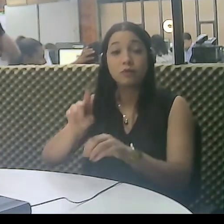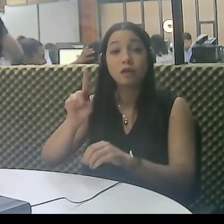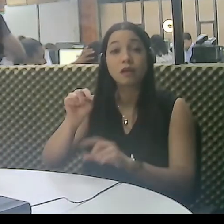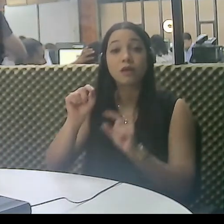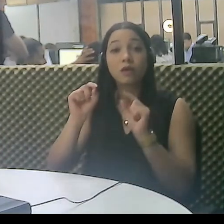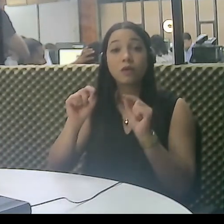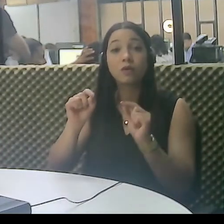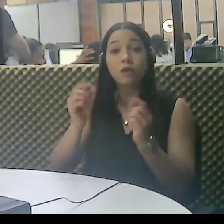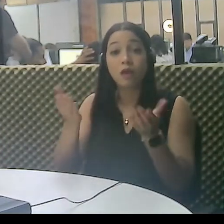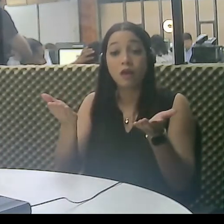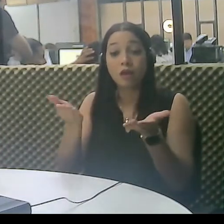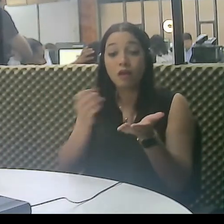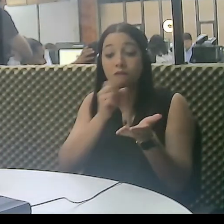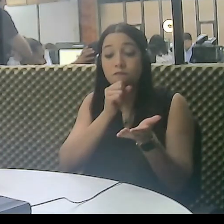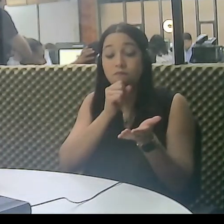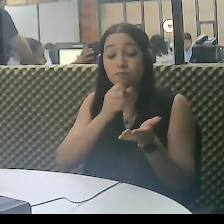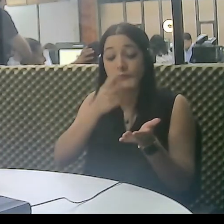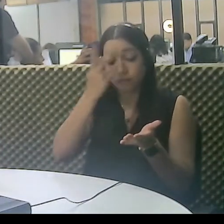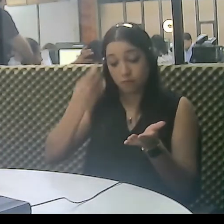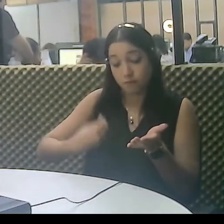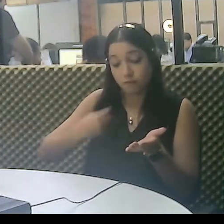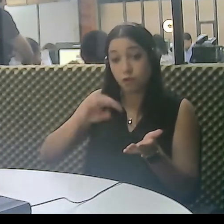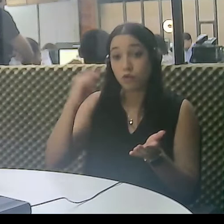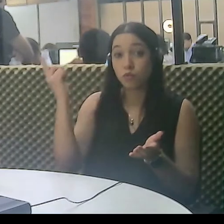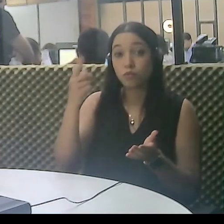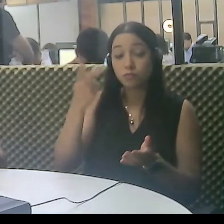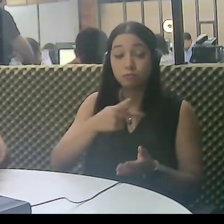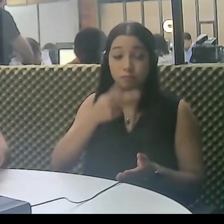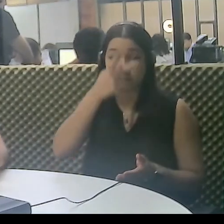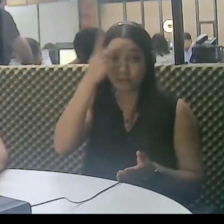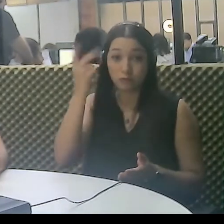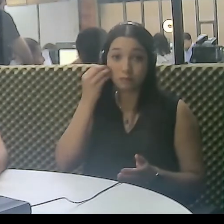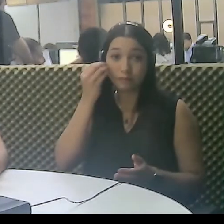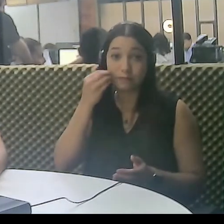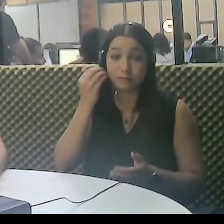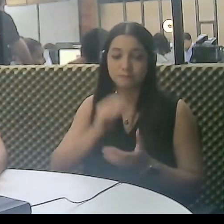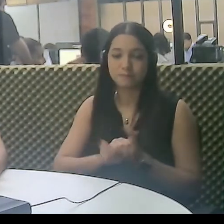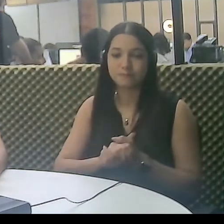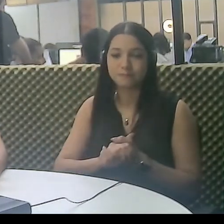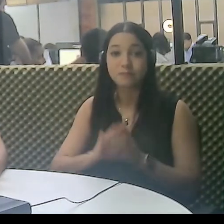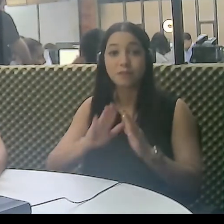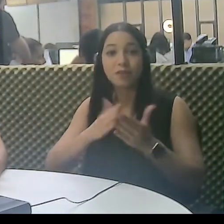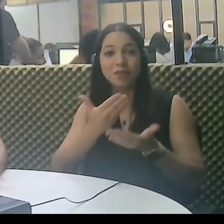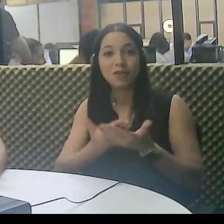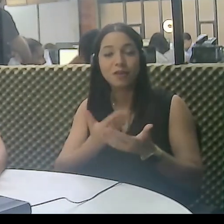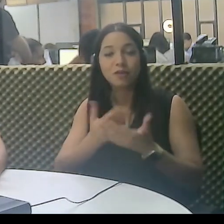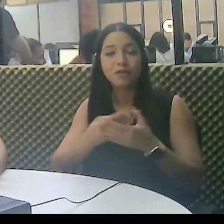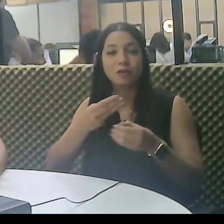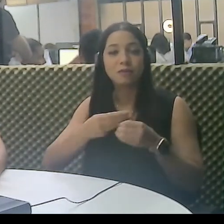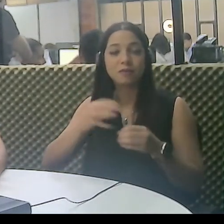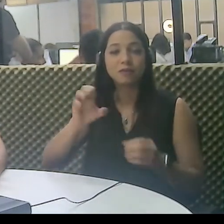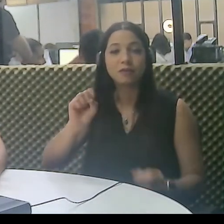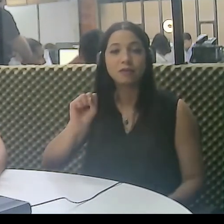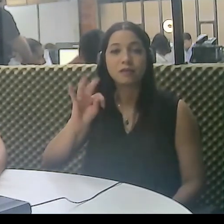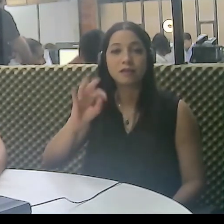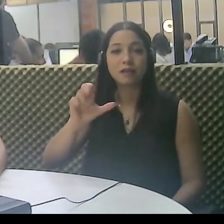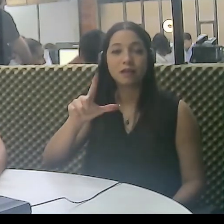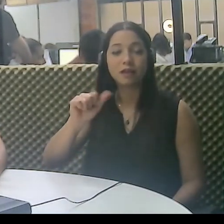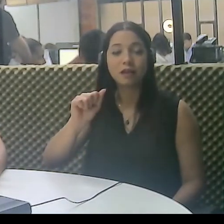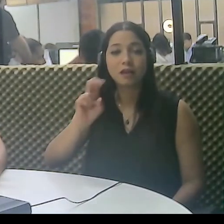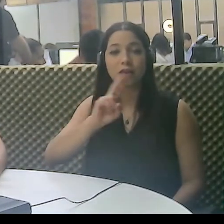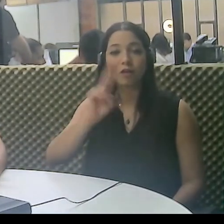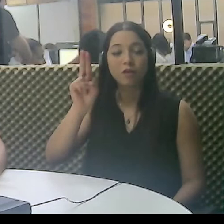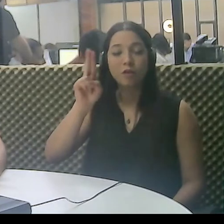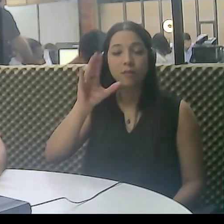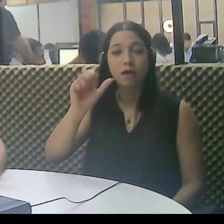uma fase da vida que todo ser humano vai passar. Na Escola Municipal Estela Saraiva Piano, Kaique Guarani,